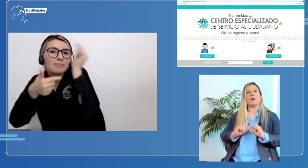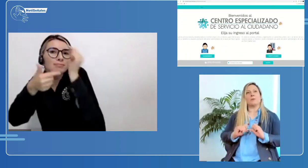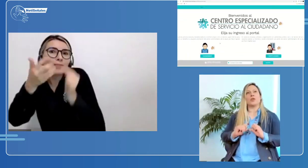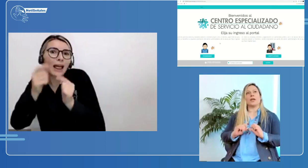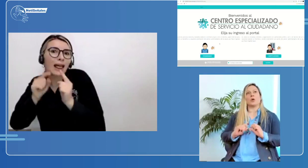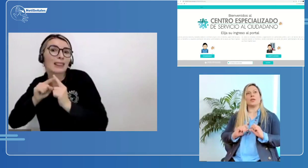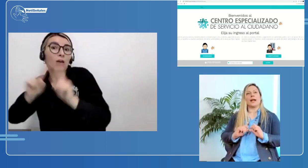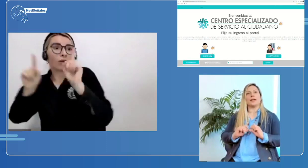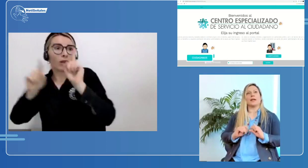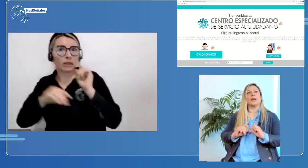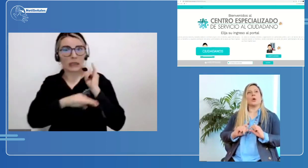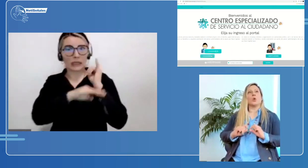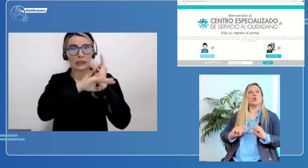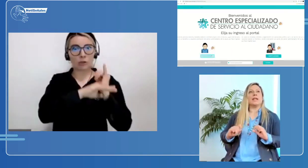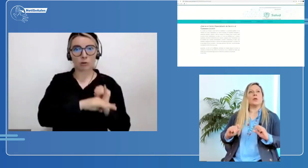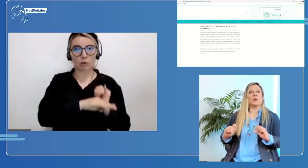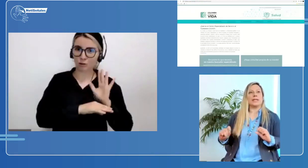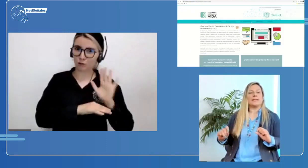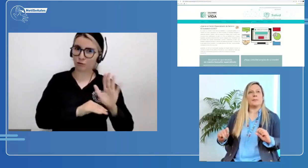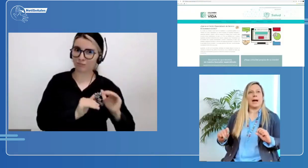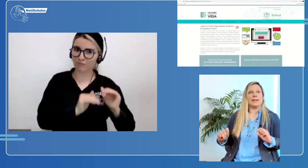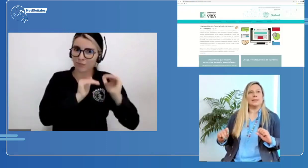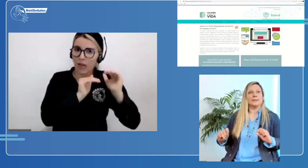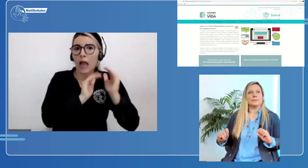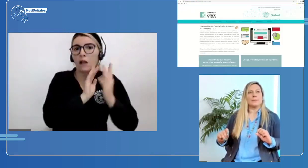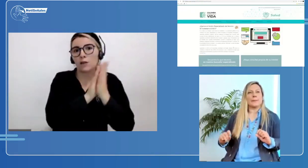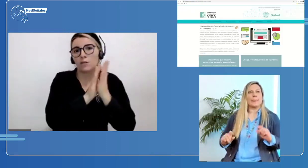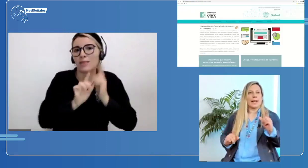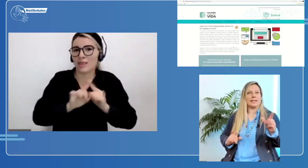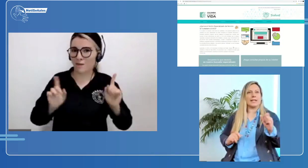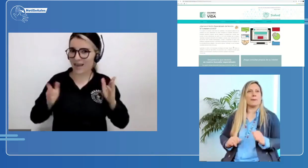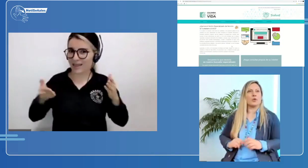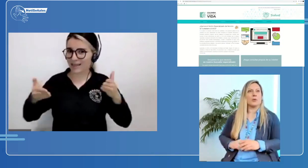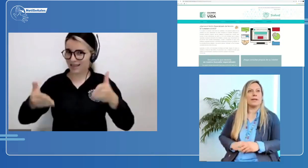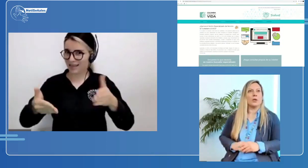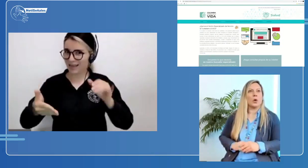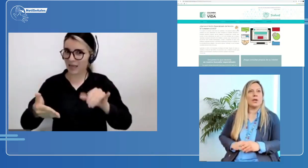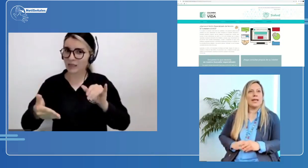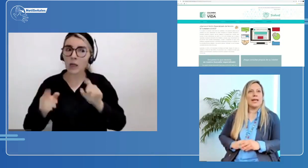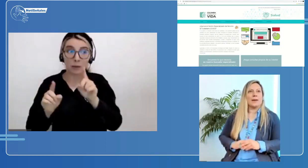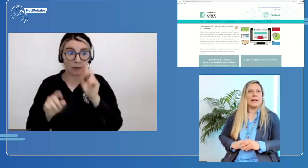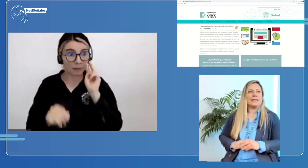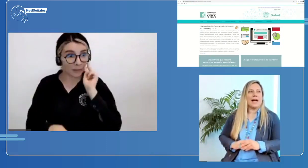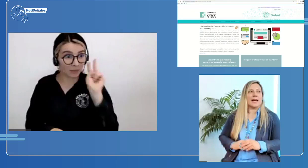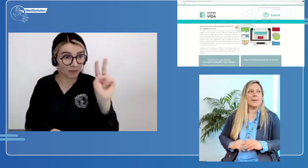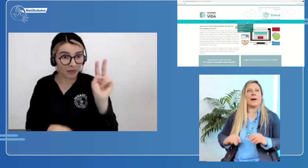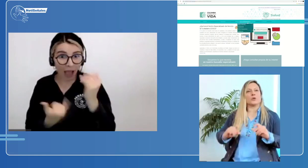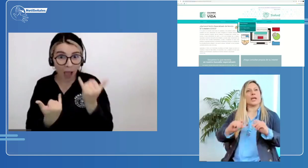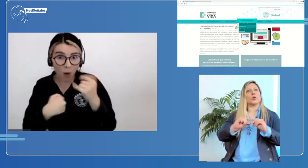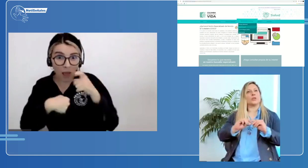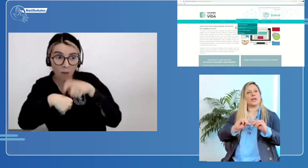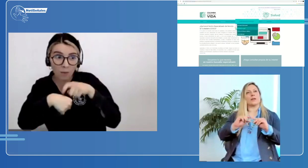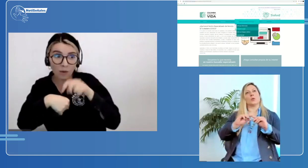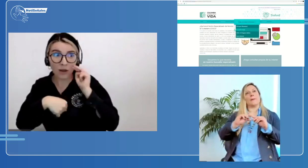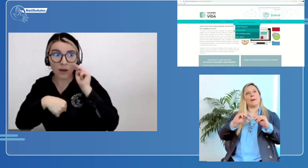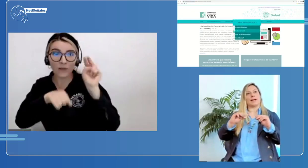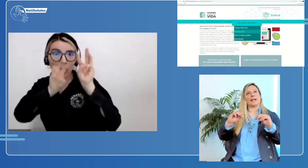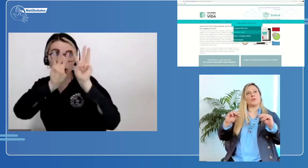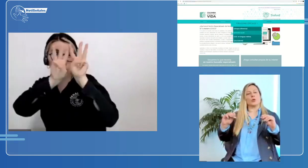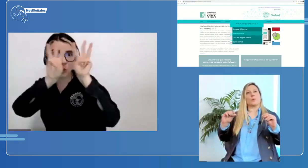vamos a encontrar un menú principal. Aquí estamos viendo en pantalla, vamos a encontrar una barra azul